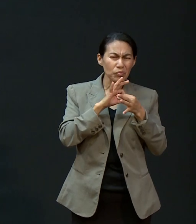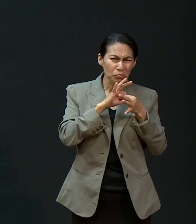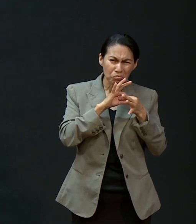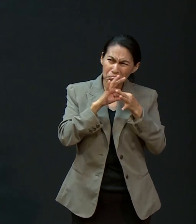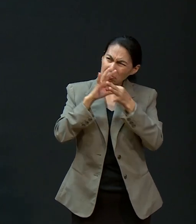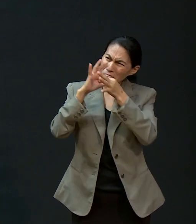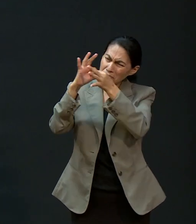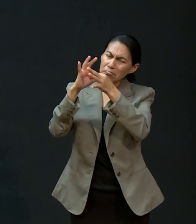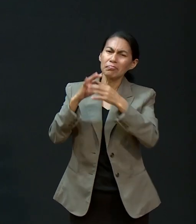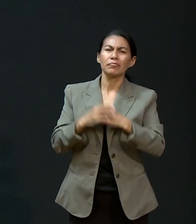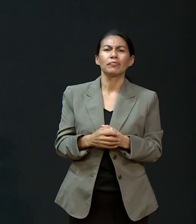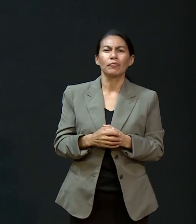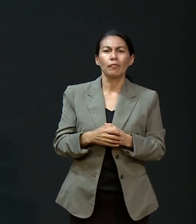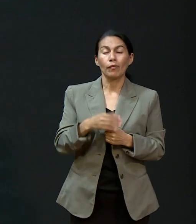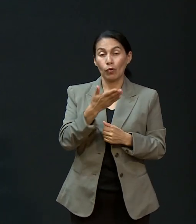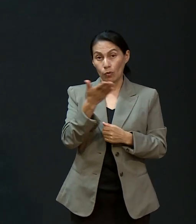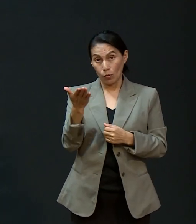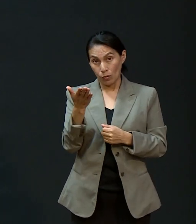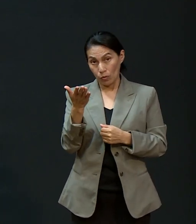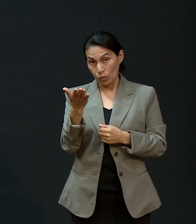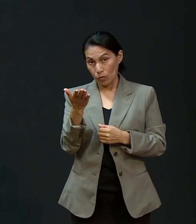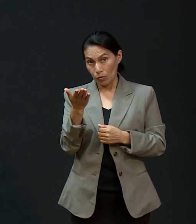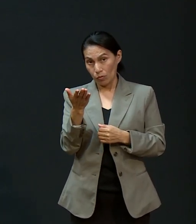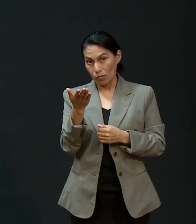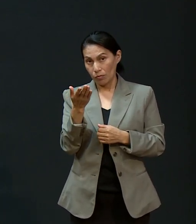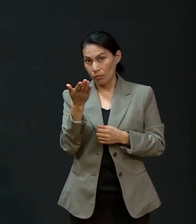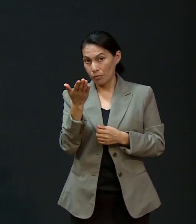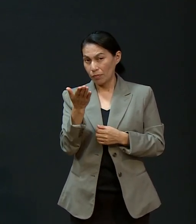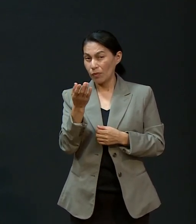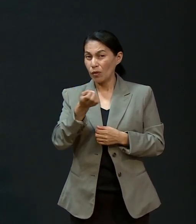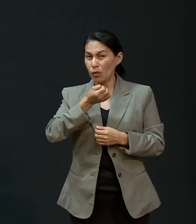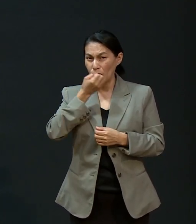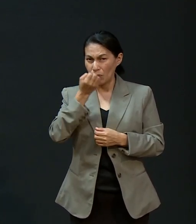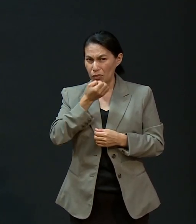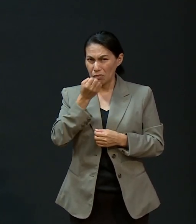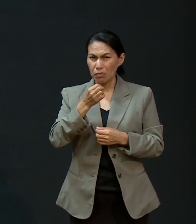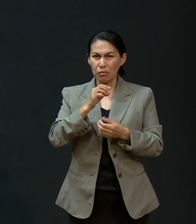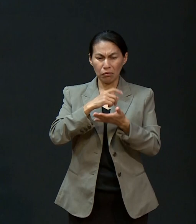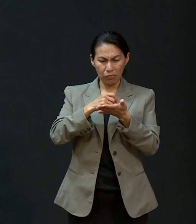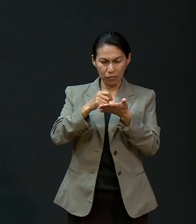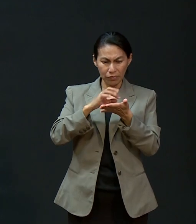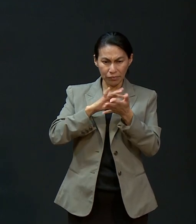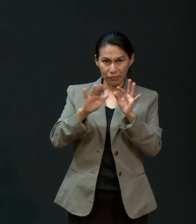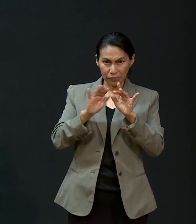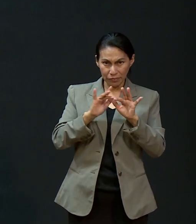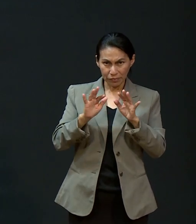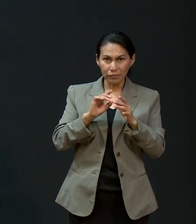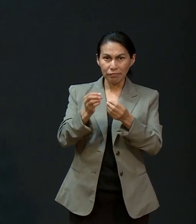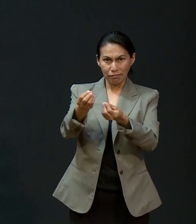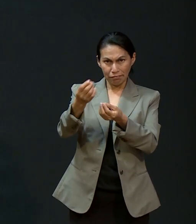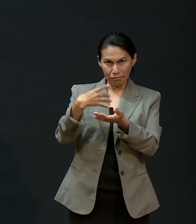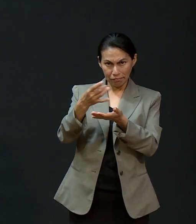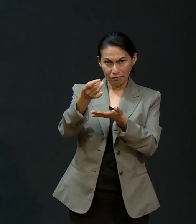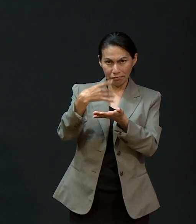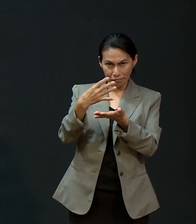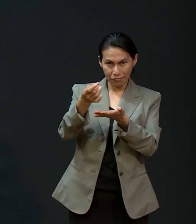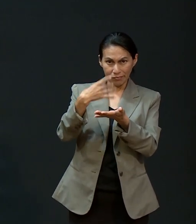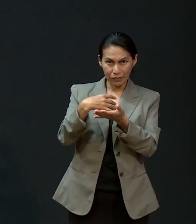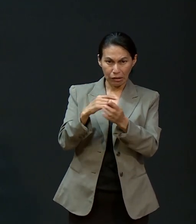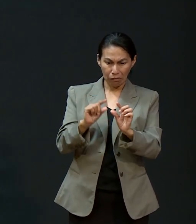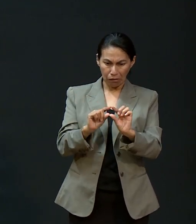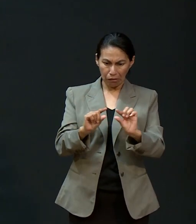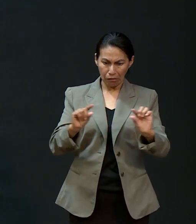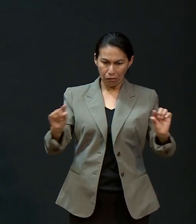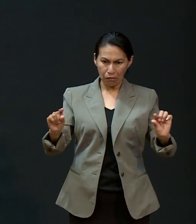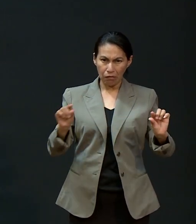oración y también tus agradecimientos a los medios que están pasando en pantalla. Y precisamente en la